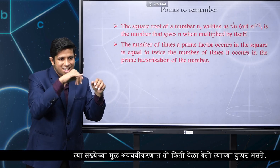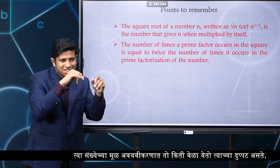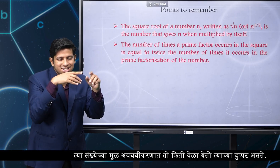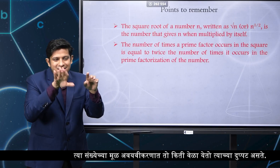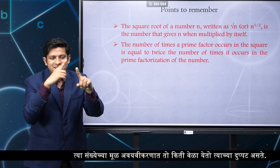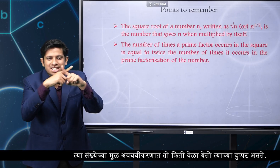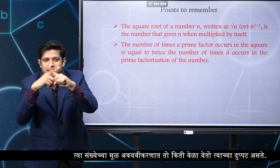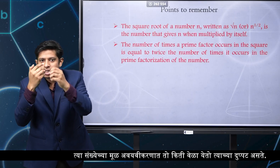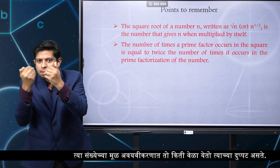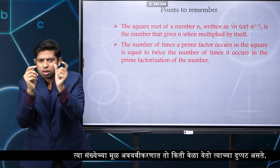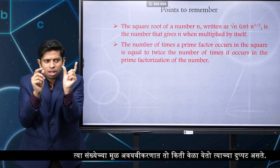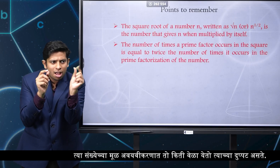असते.